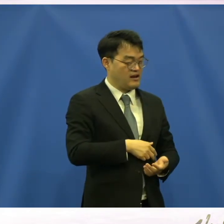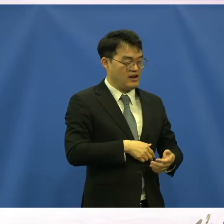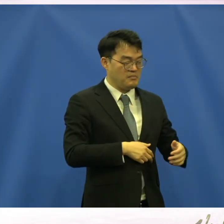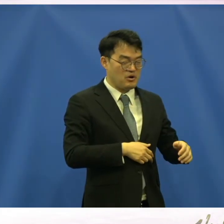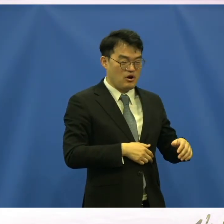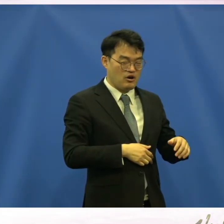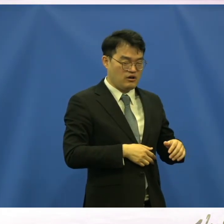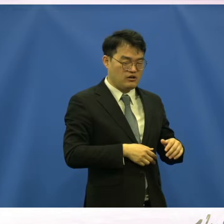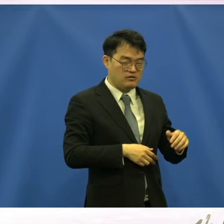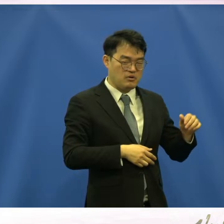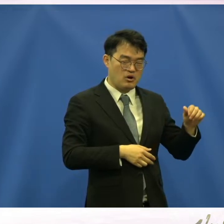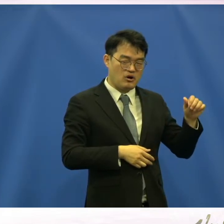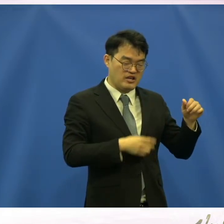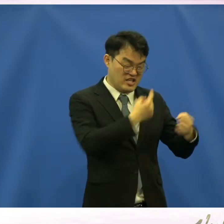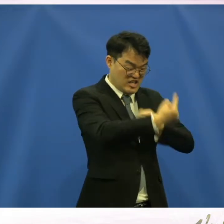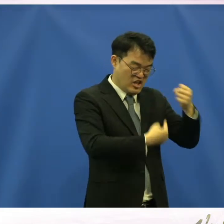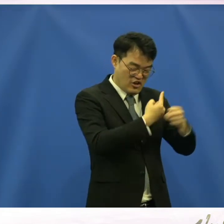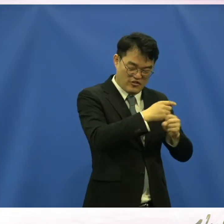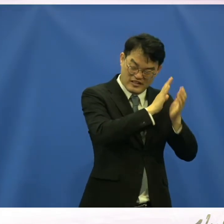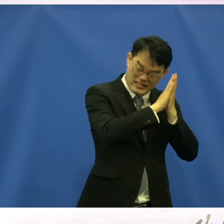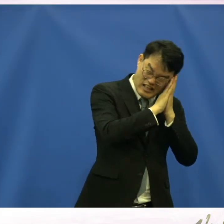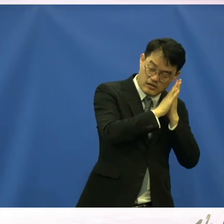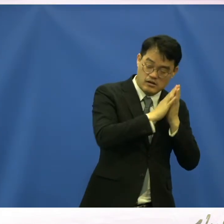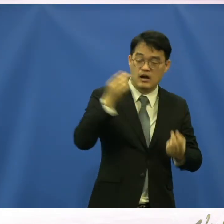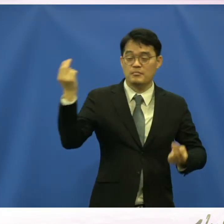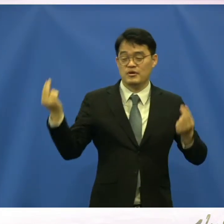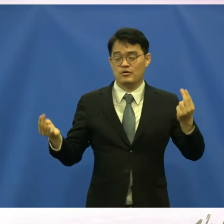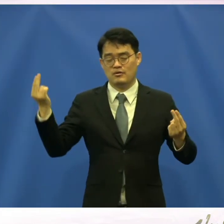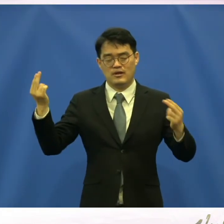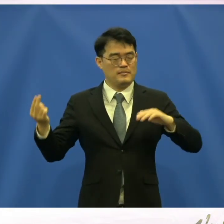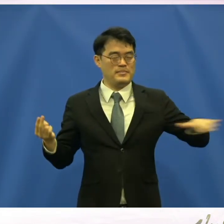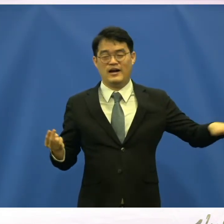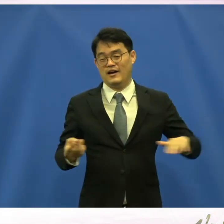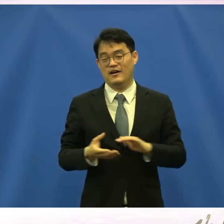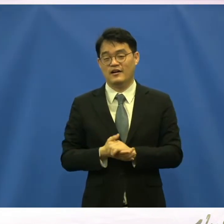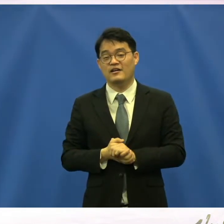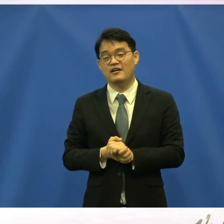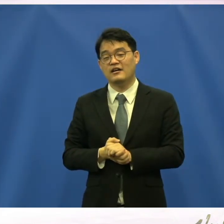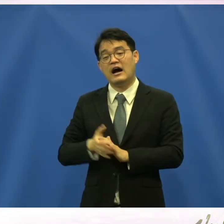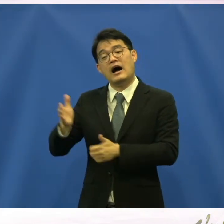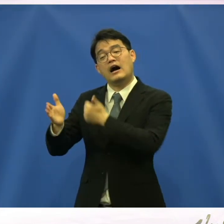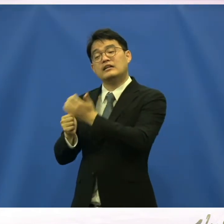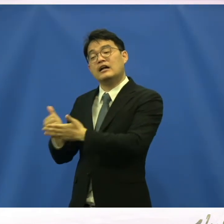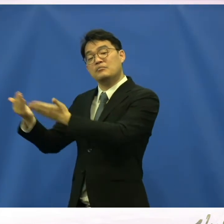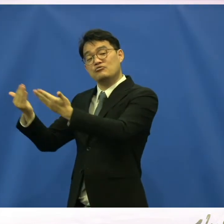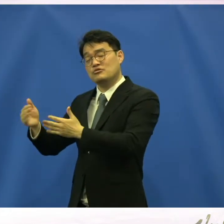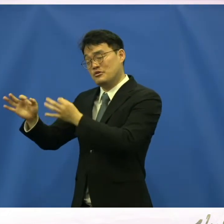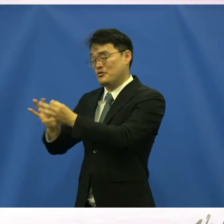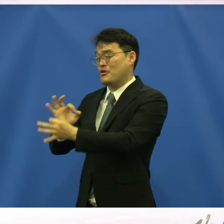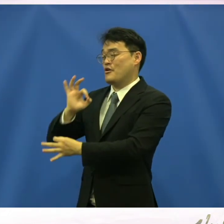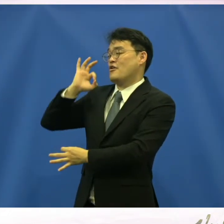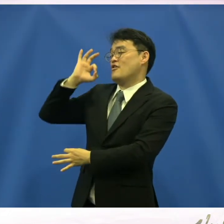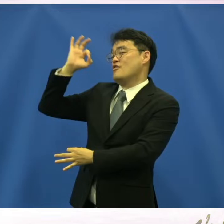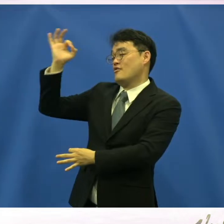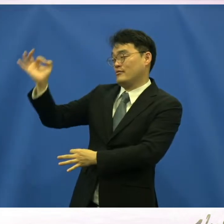그리스도 안에서 하나님의 자녀에게 주어진 영원한 기업을 세상에 무엇과 비교할 수가 있겠습니까?